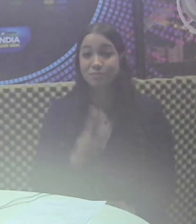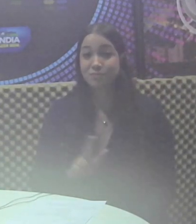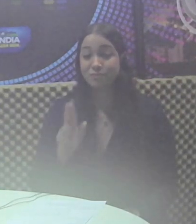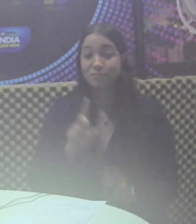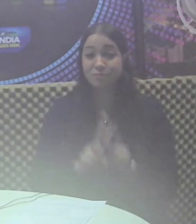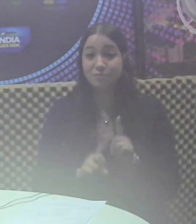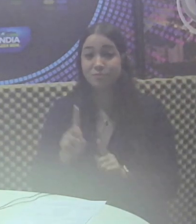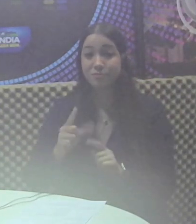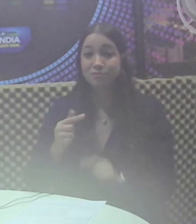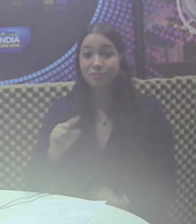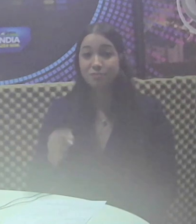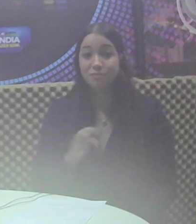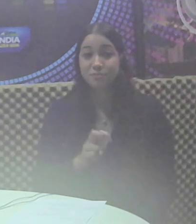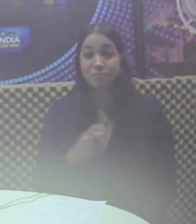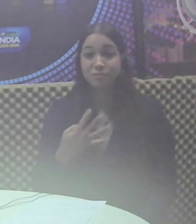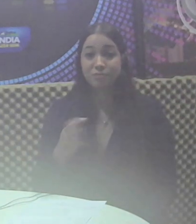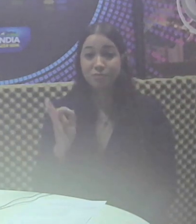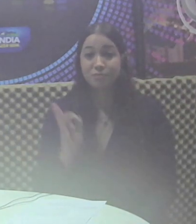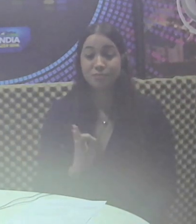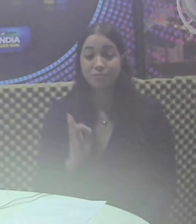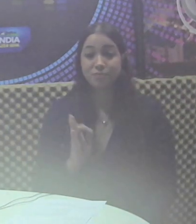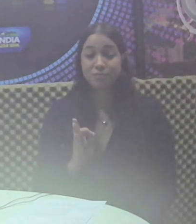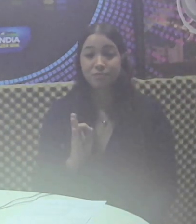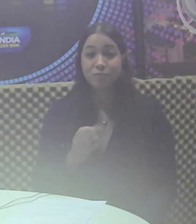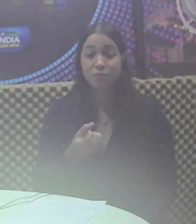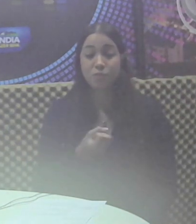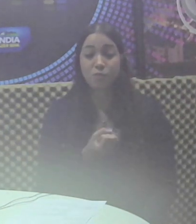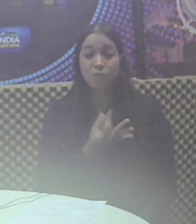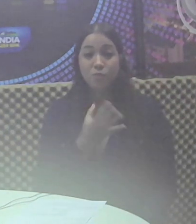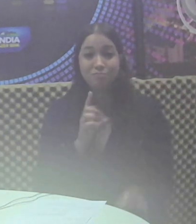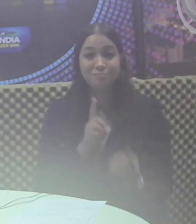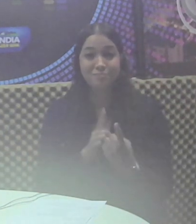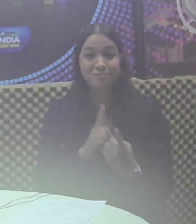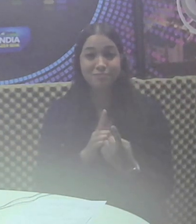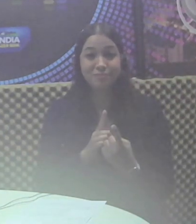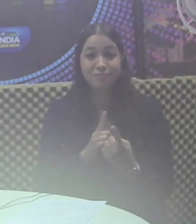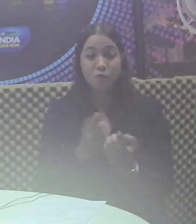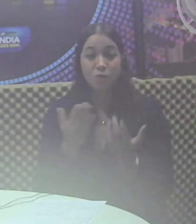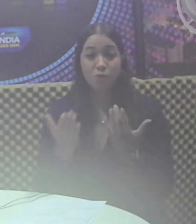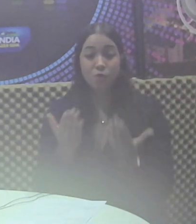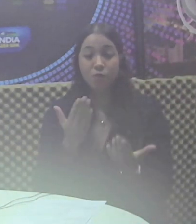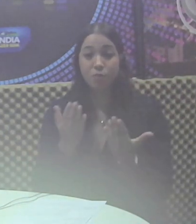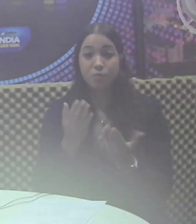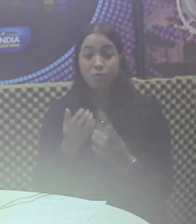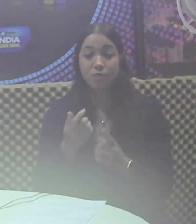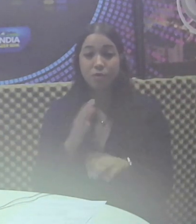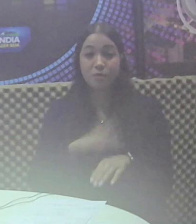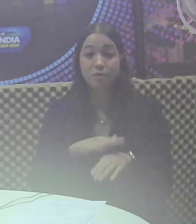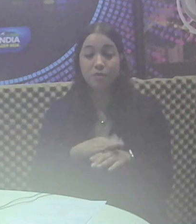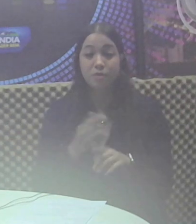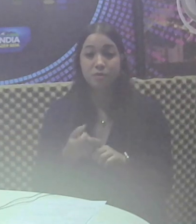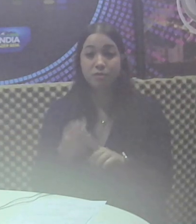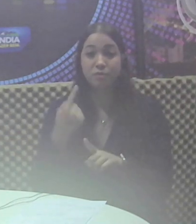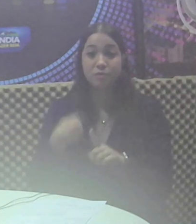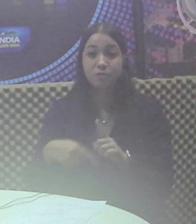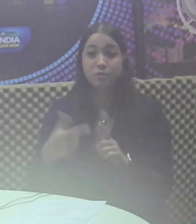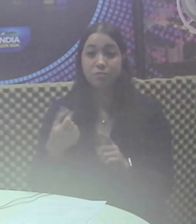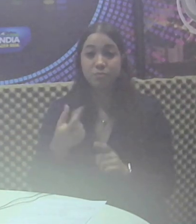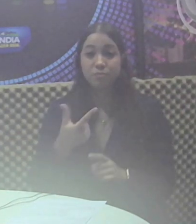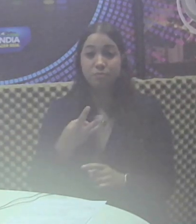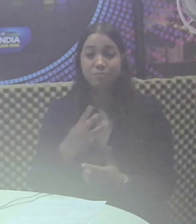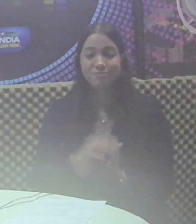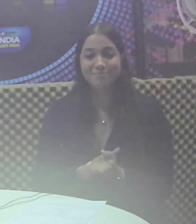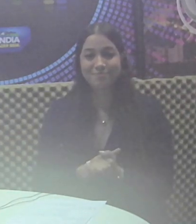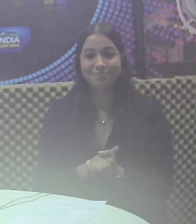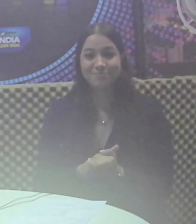de 7,54% no número de atendimentos em comparação ao mesmo período de